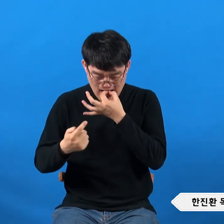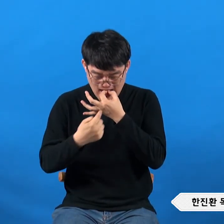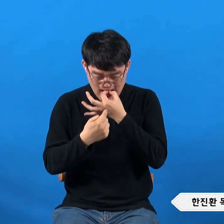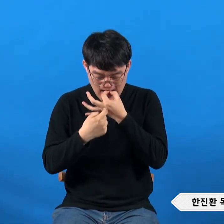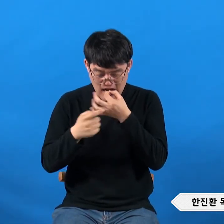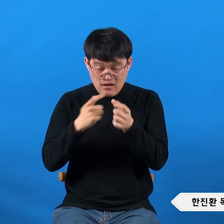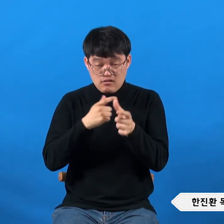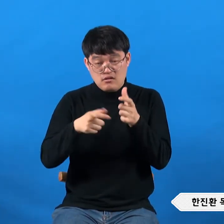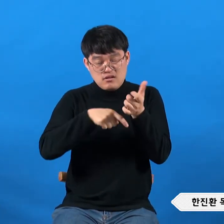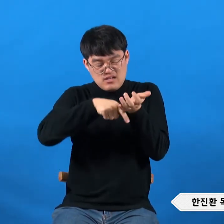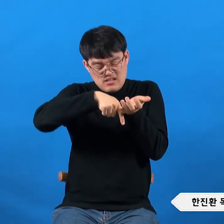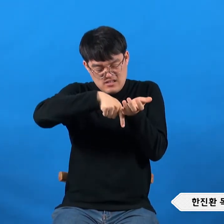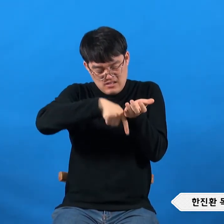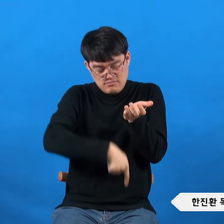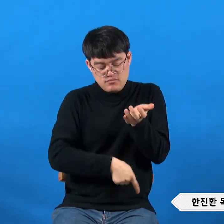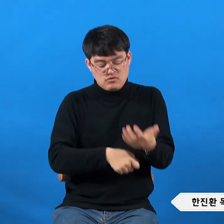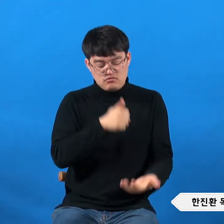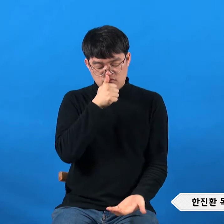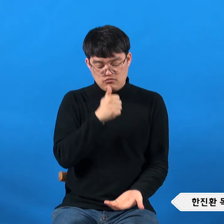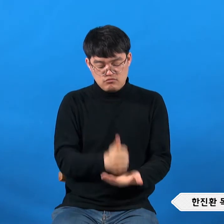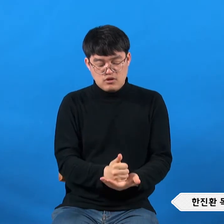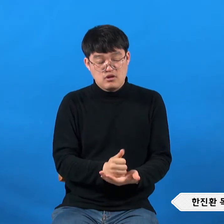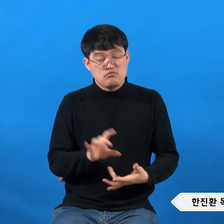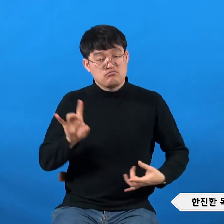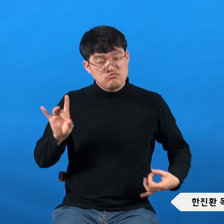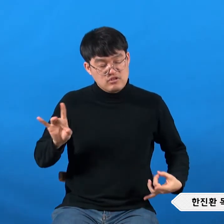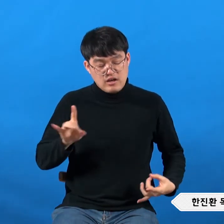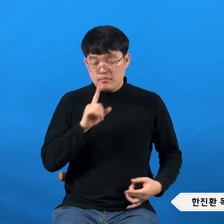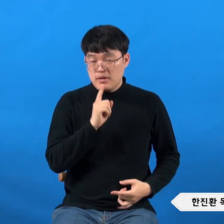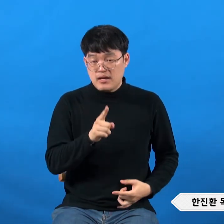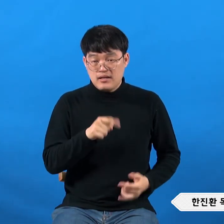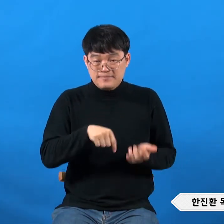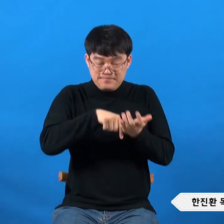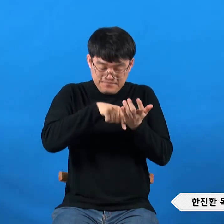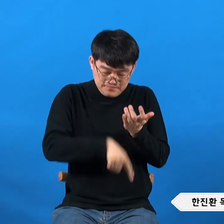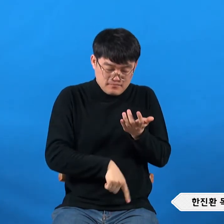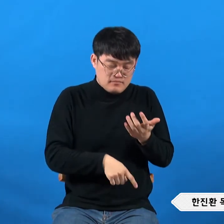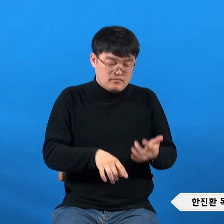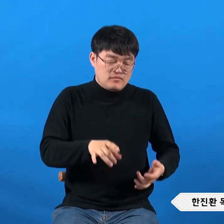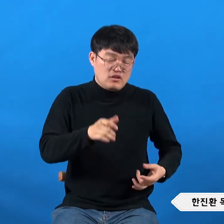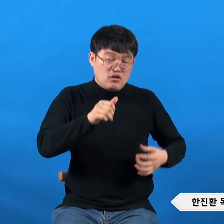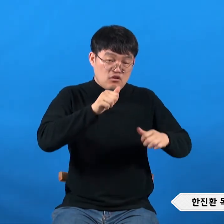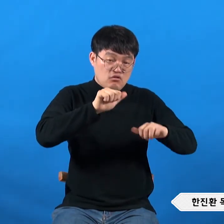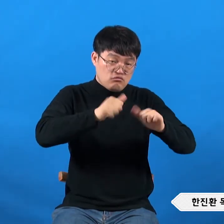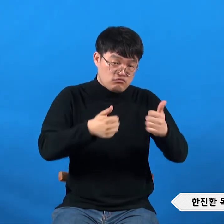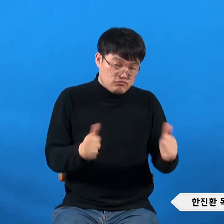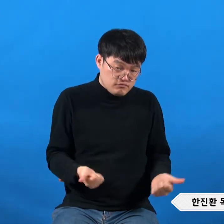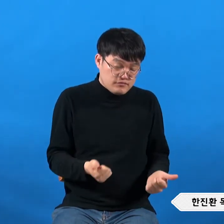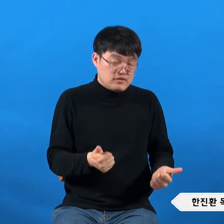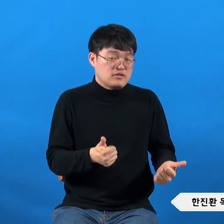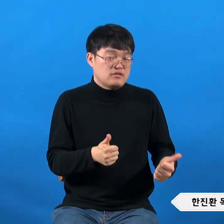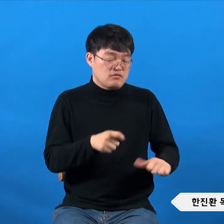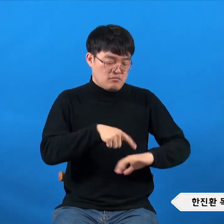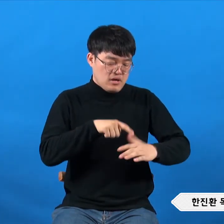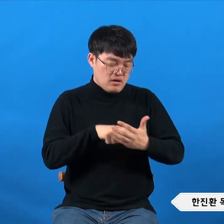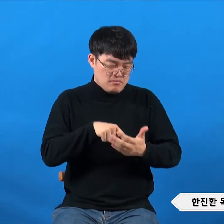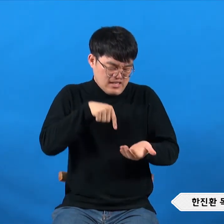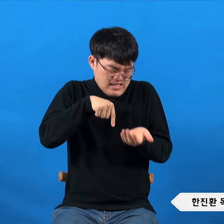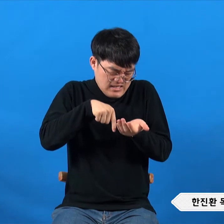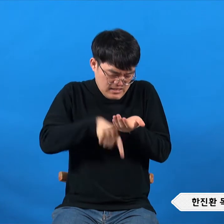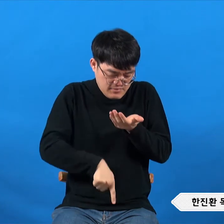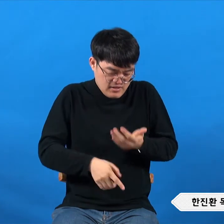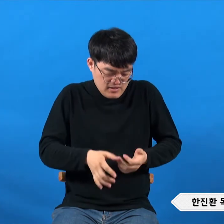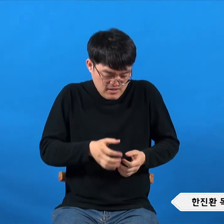욕구, 그것이 더 심층적인 우상입니다. 그 심층적인 우상이 우리 마음 속에 자리 잡고